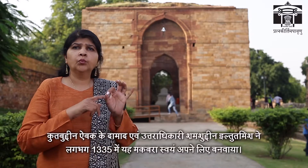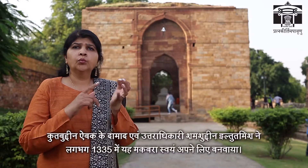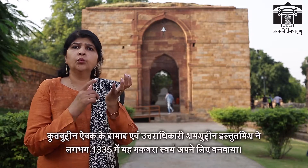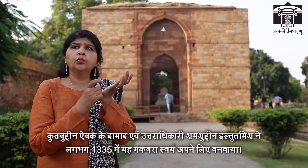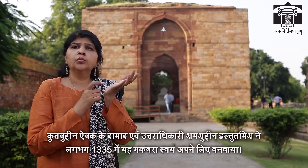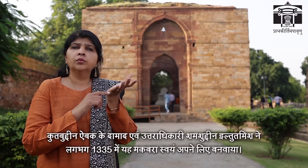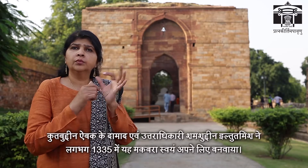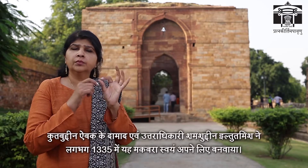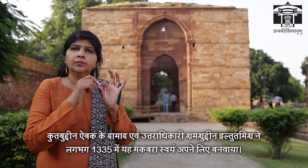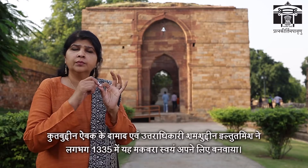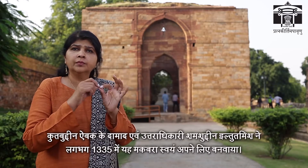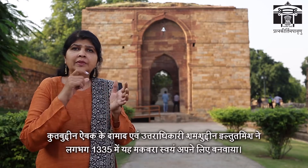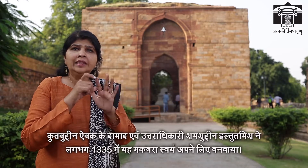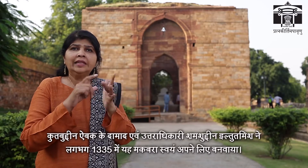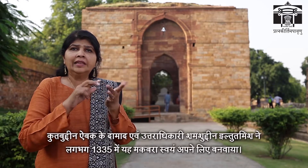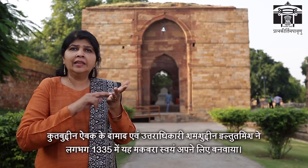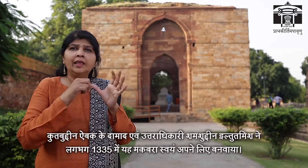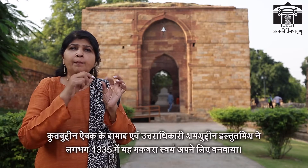कुतुबुद्दीन ऐबक के दामाद